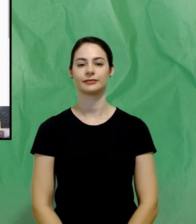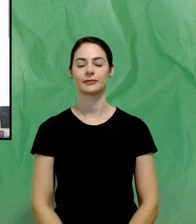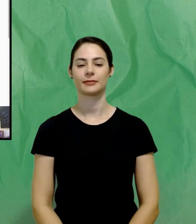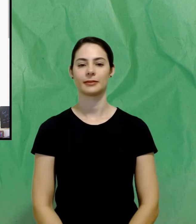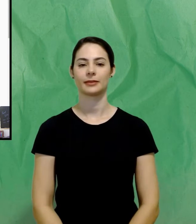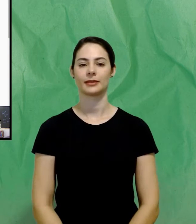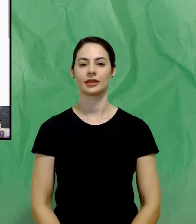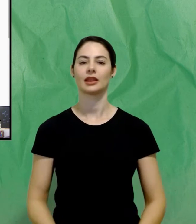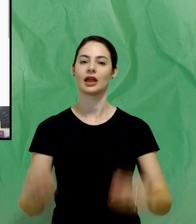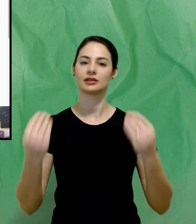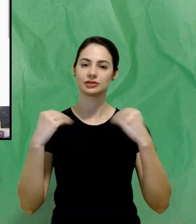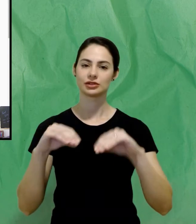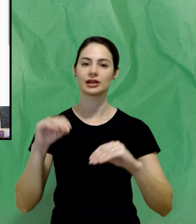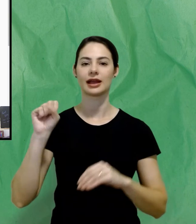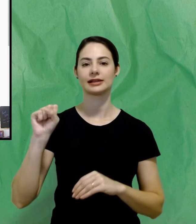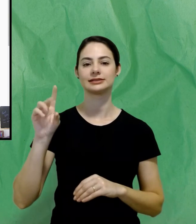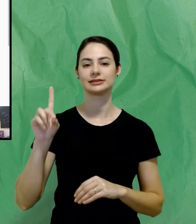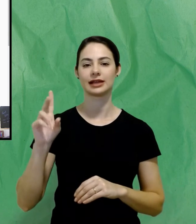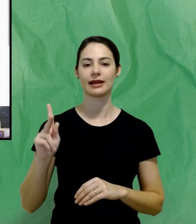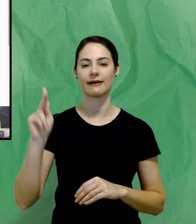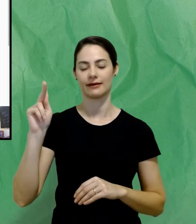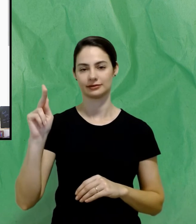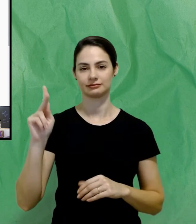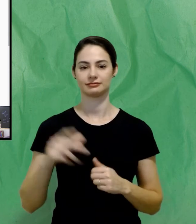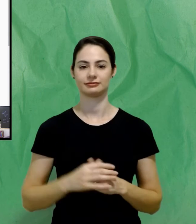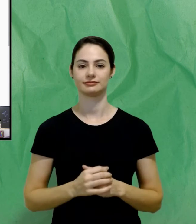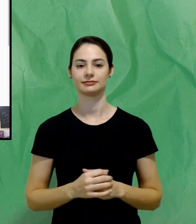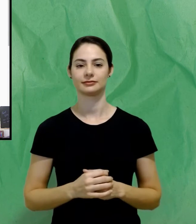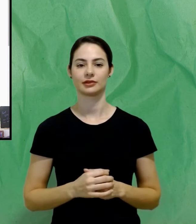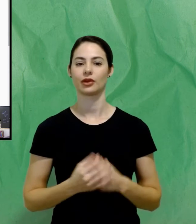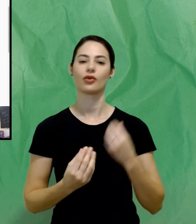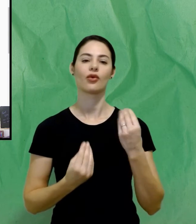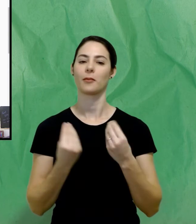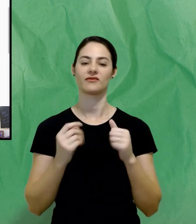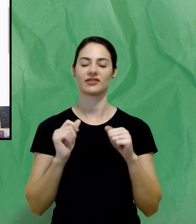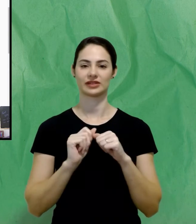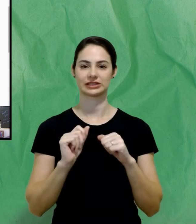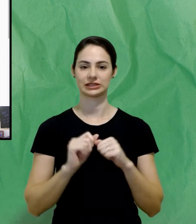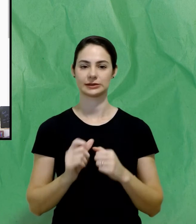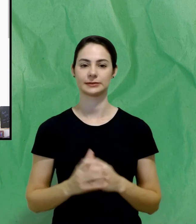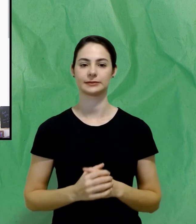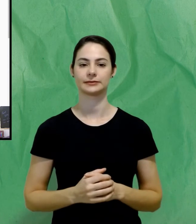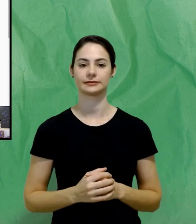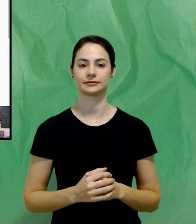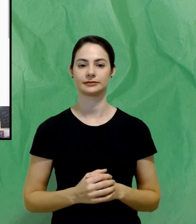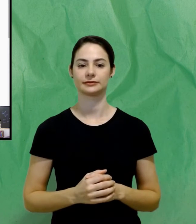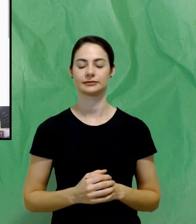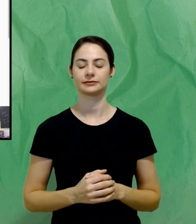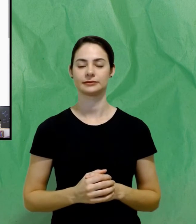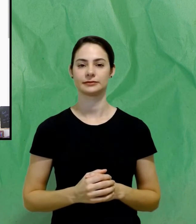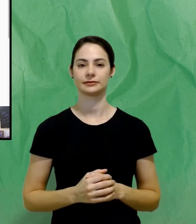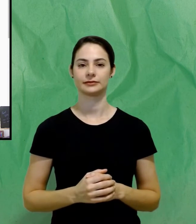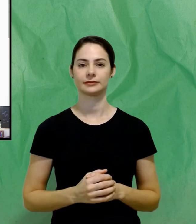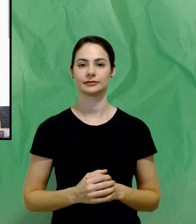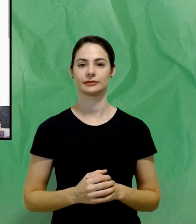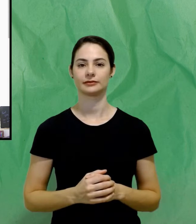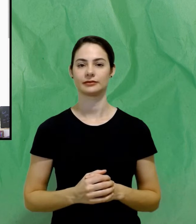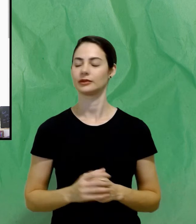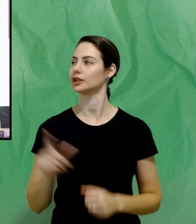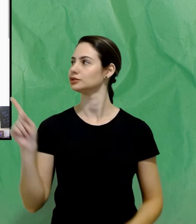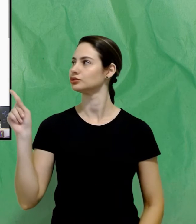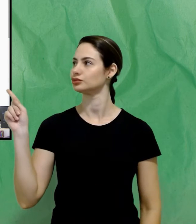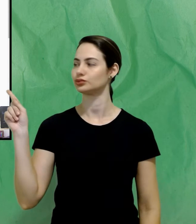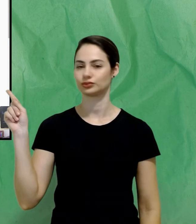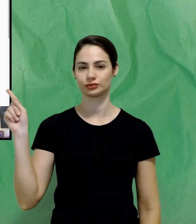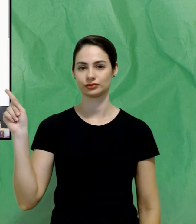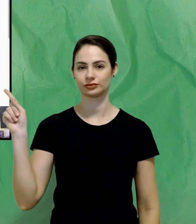adicionar, né, o SDK do Firebase ao projeto. Então, como que a gente faz isso? Isso aqui, ó, ele